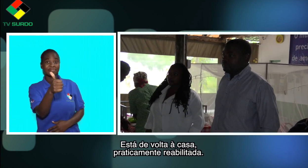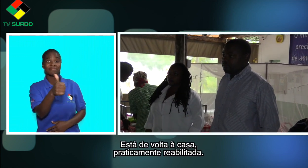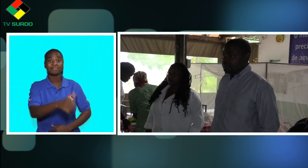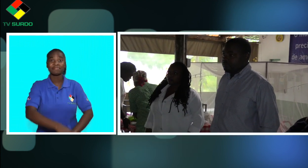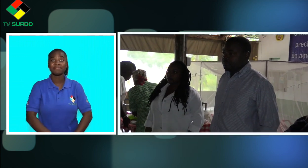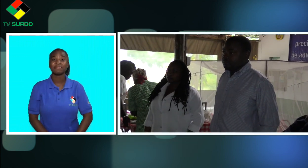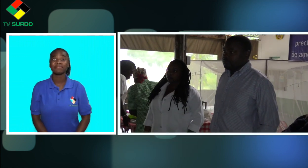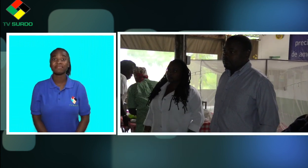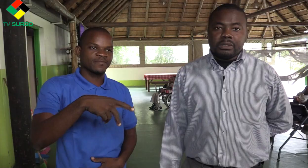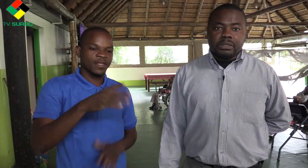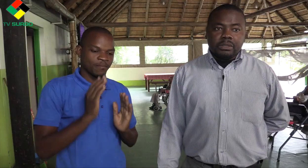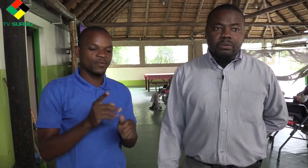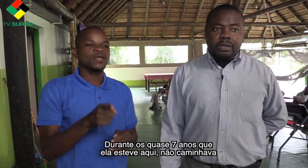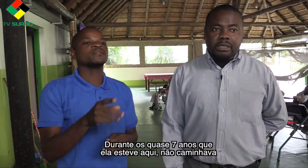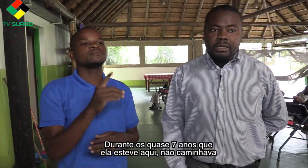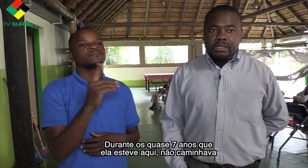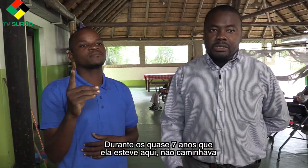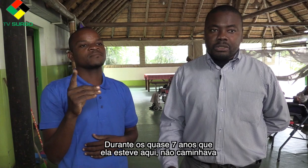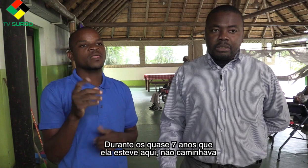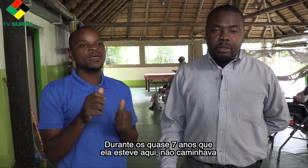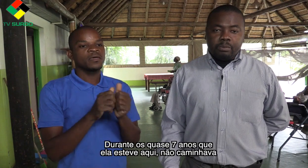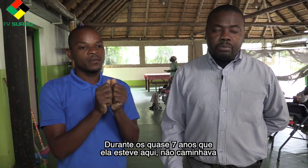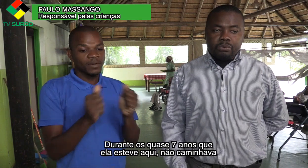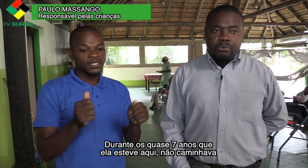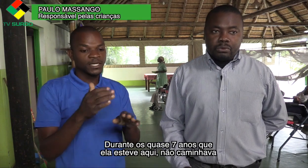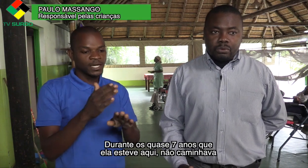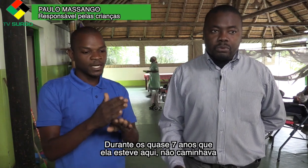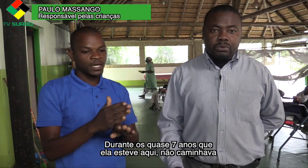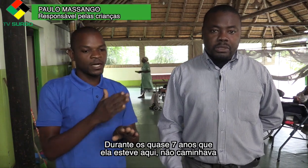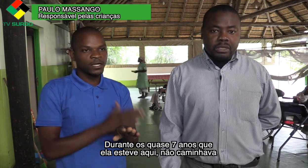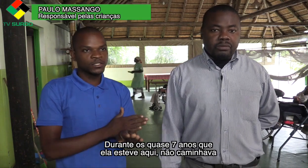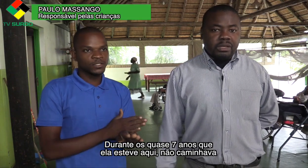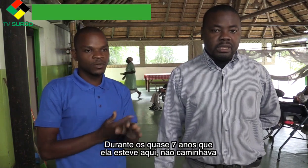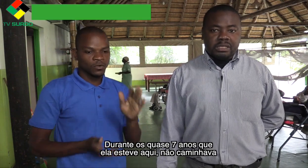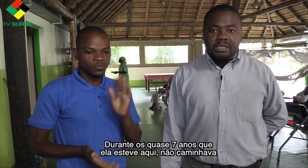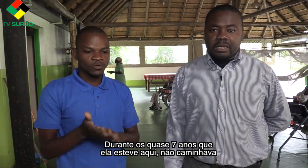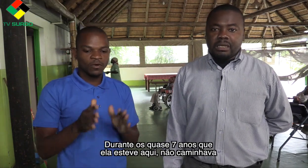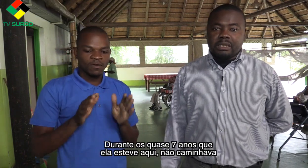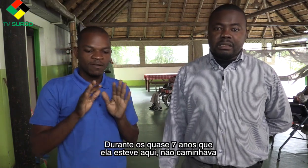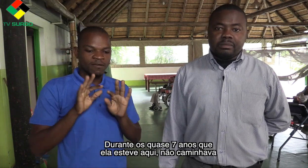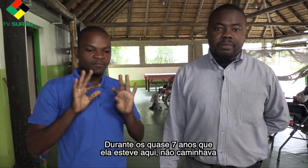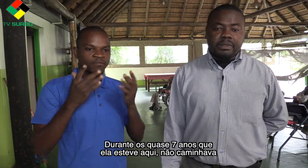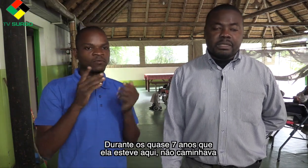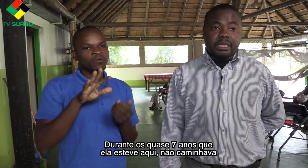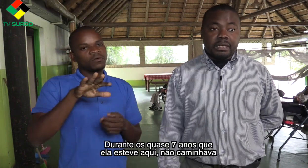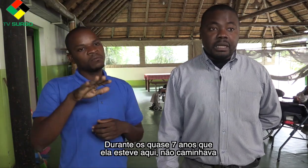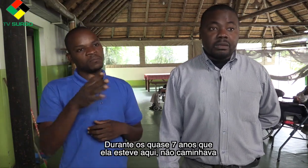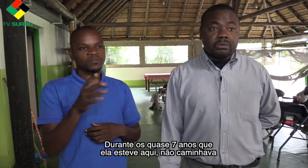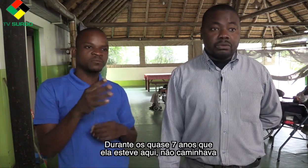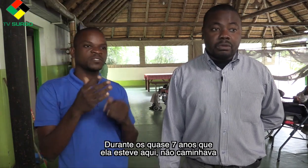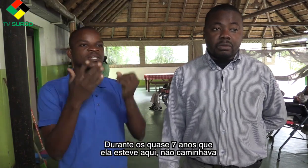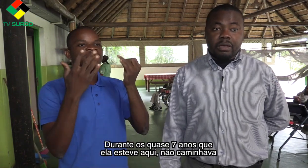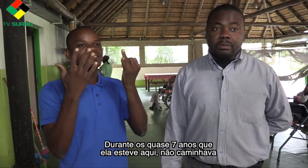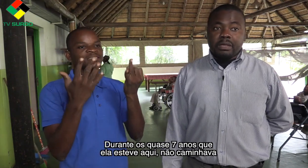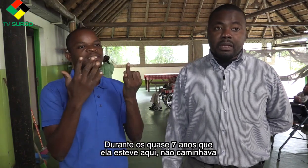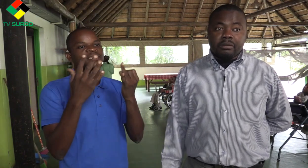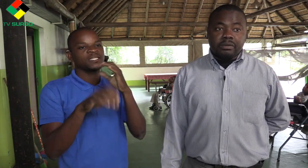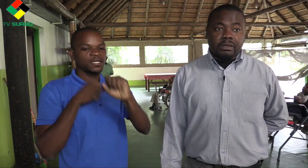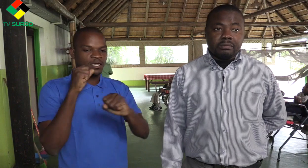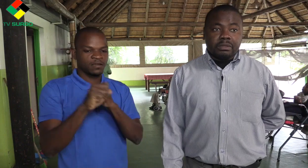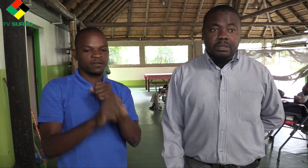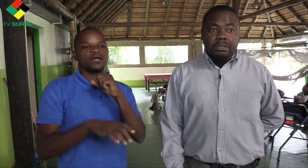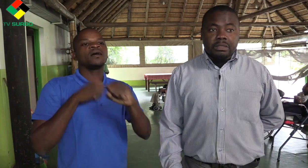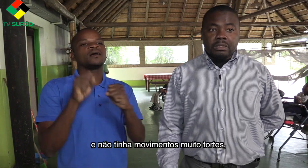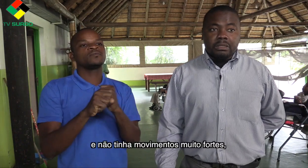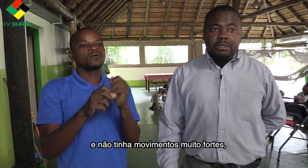praticamente reabilitada. Durante esses tempos todos que esteve aqui, cerca de 7 anos, não